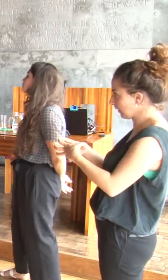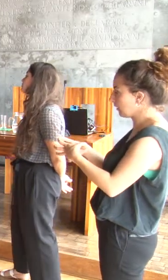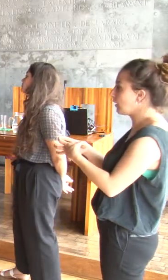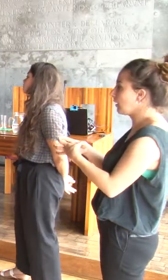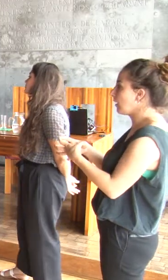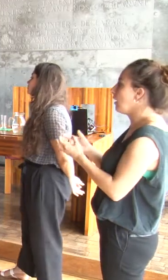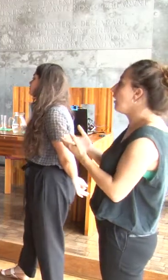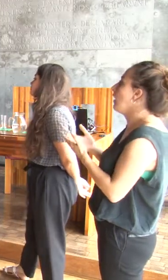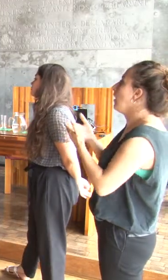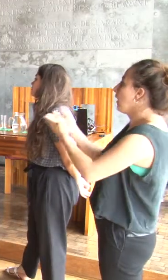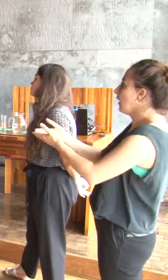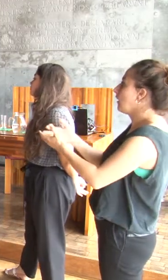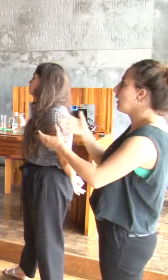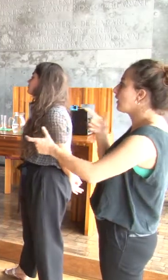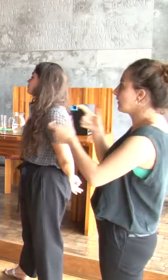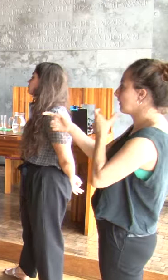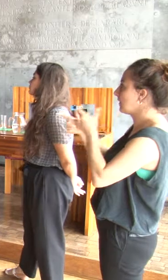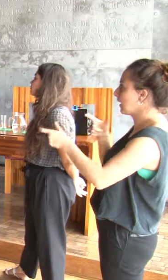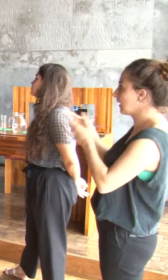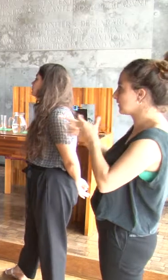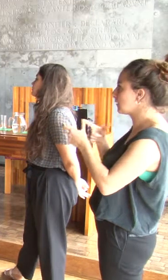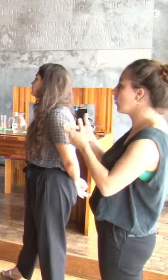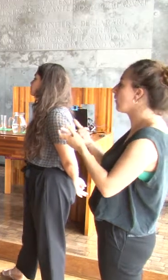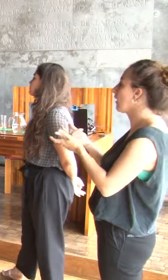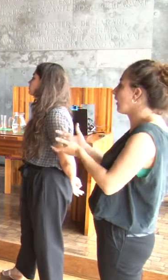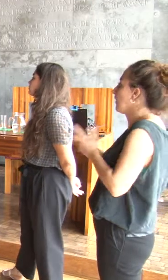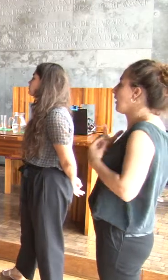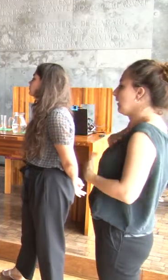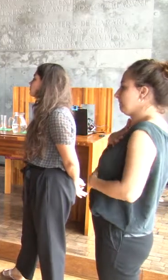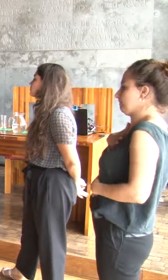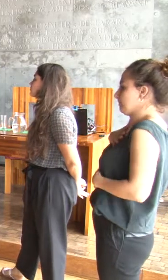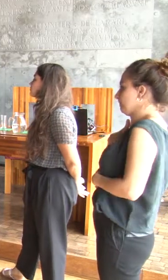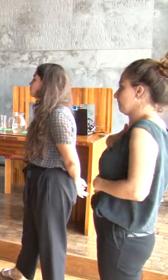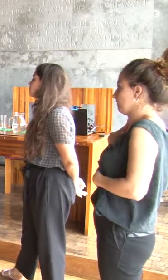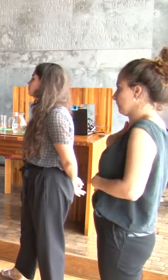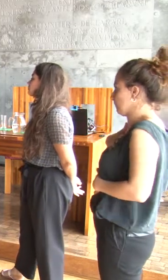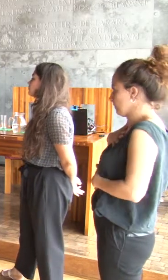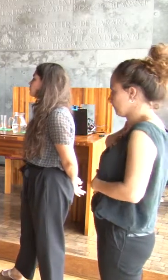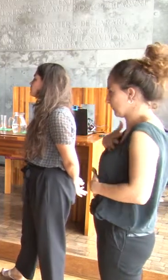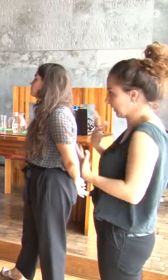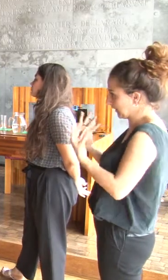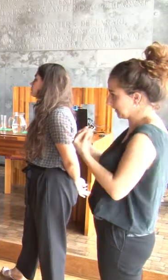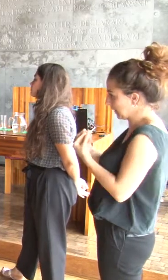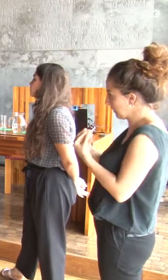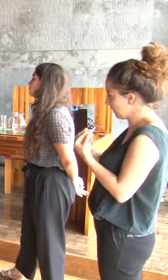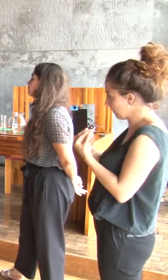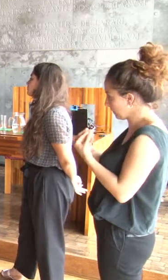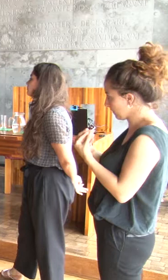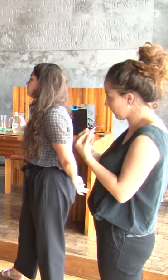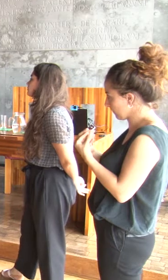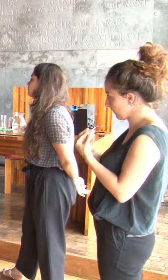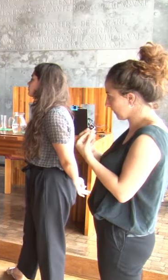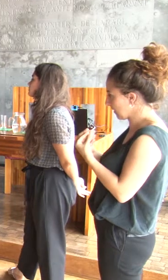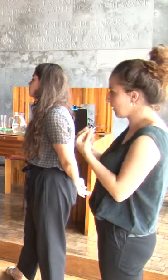permesso l'interazione e che generano anche piacere nel farlo, nel fare le cose insieme. Quindi sì, è